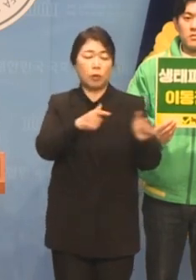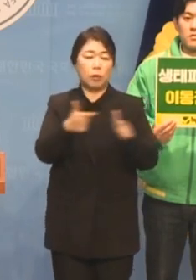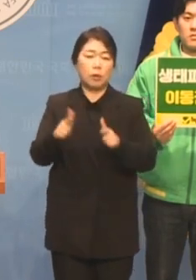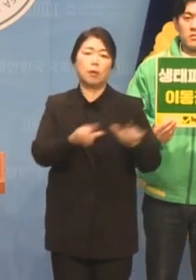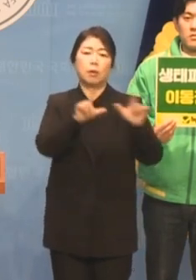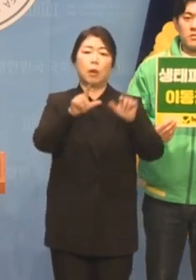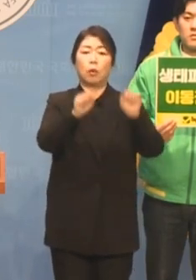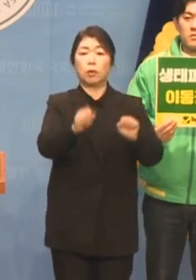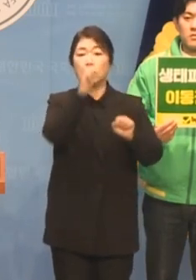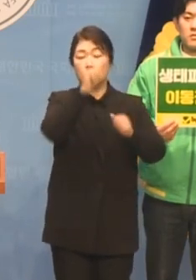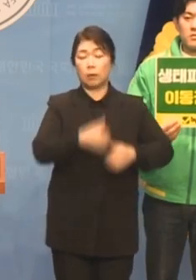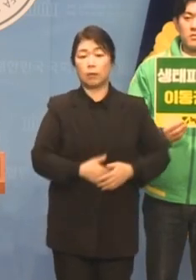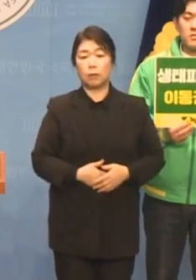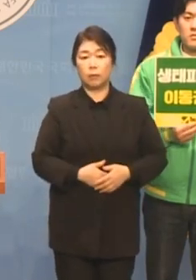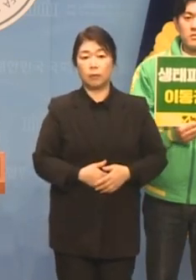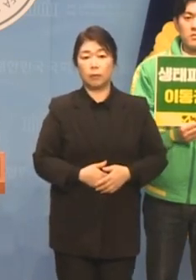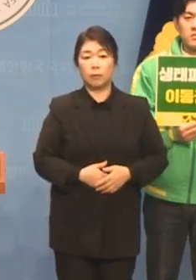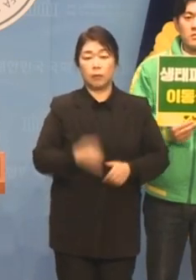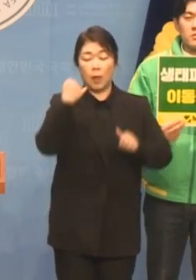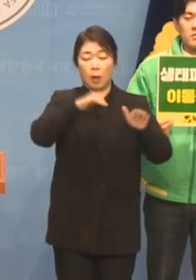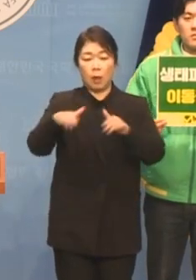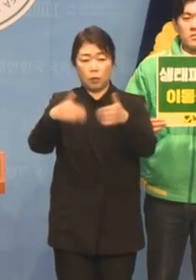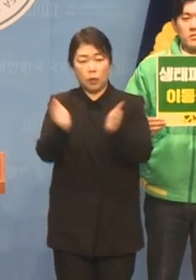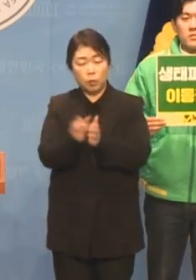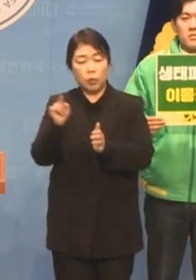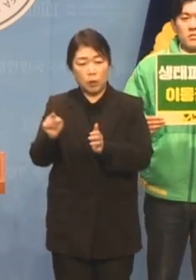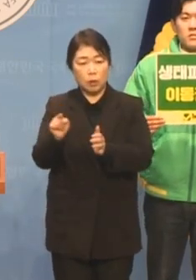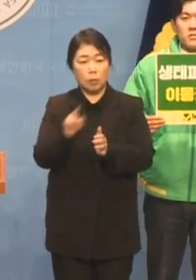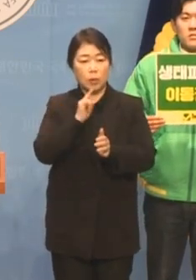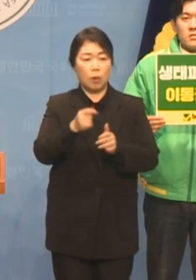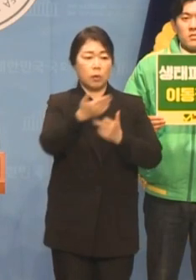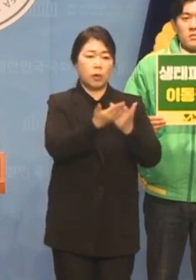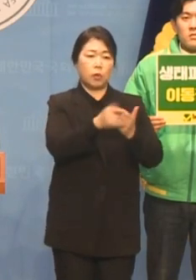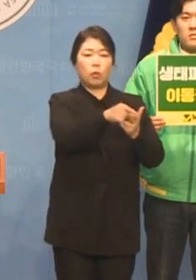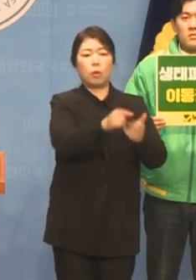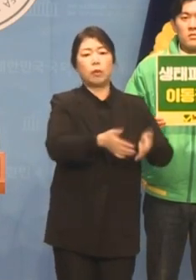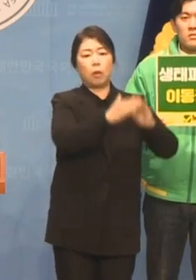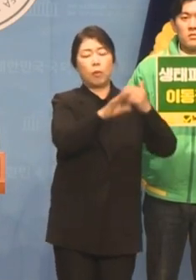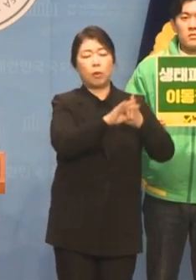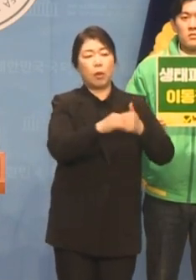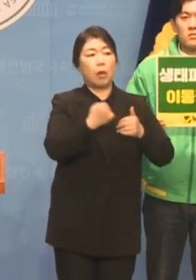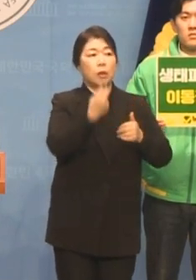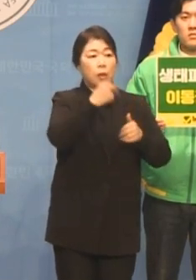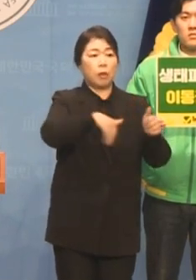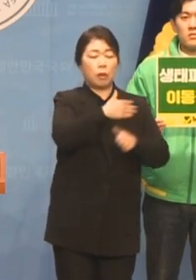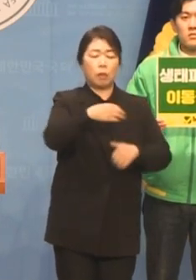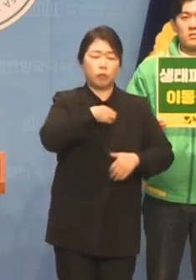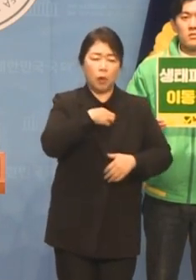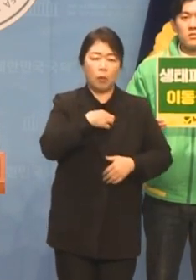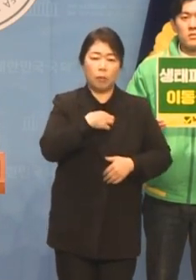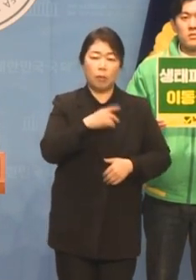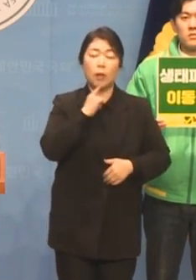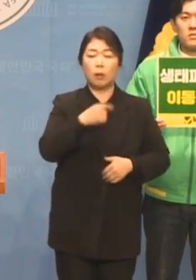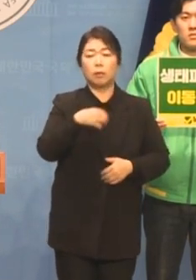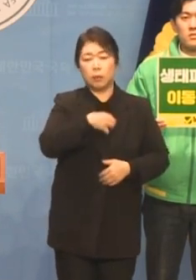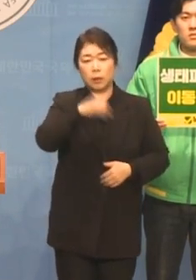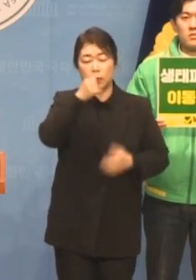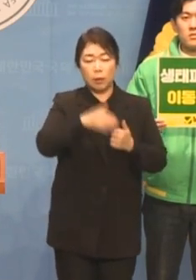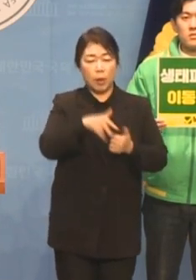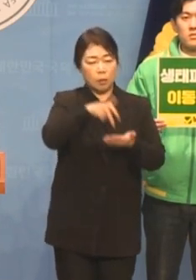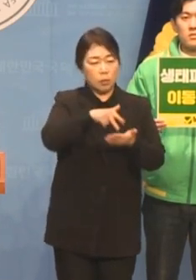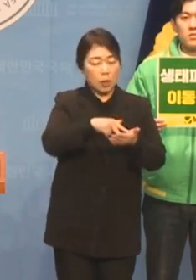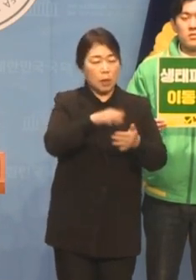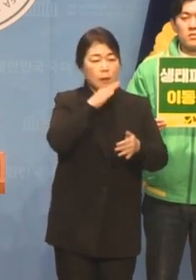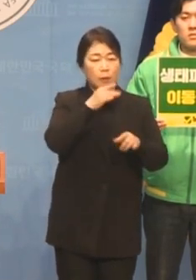수산부조차 제주 제공항 건설이 해양환경 및 생태계의 부정 적인 영향을 미칠 거라고 우려하며지 타당성을